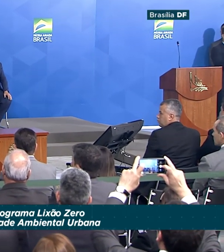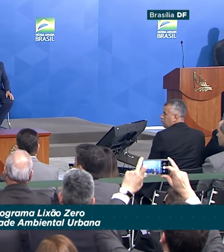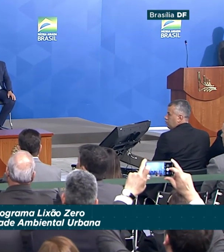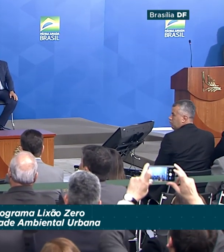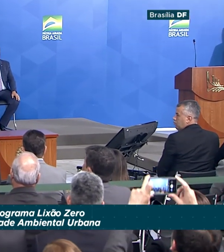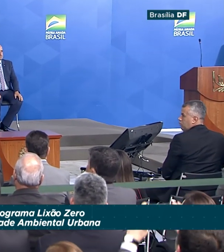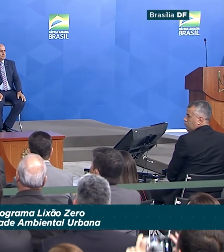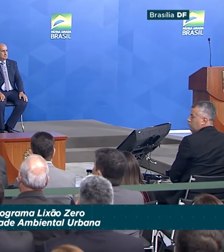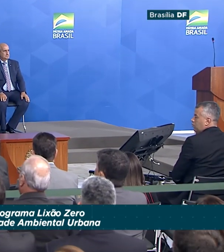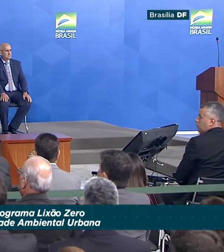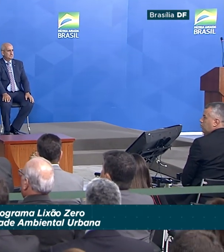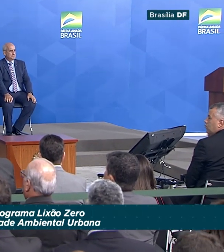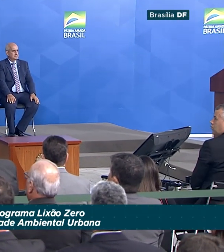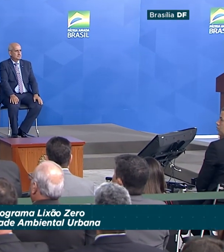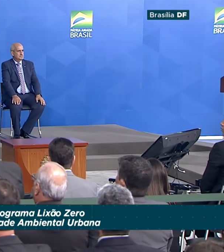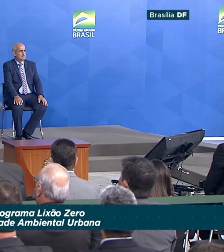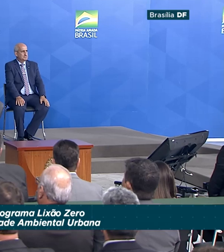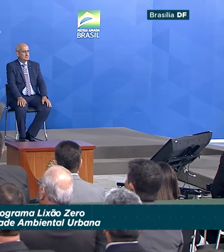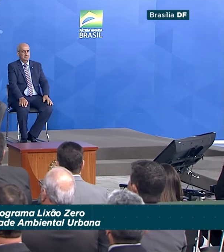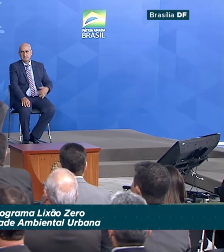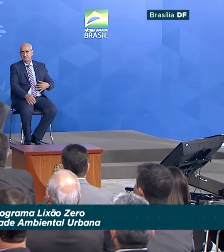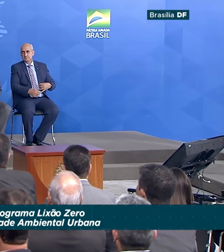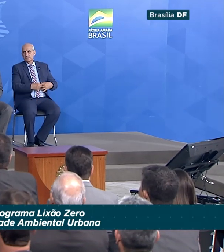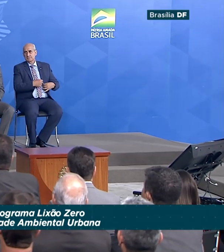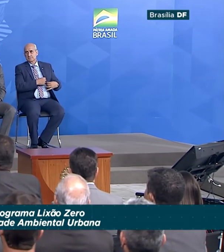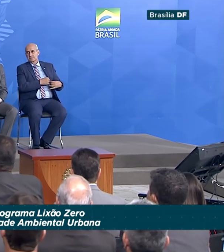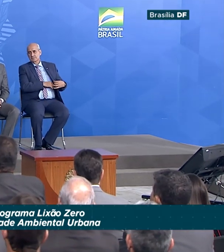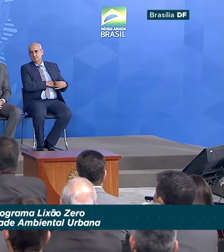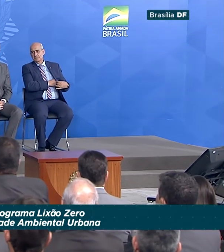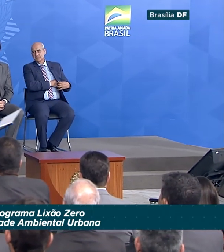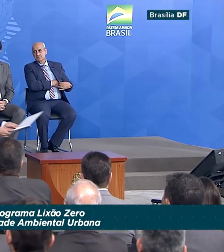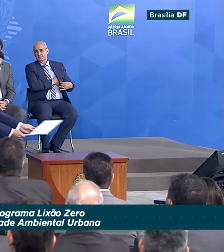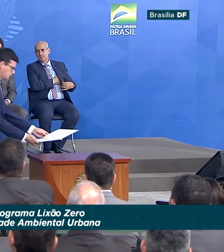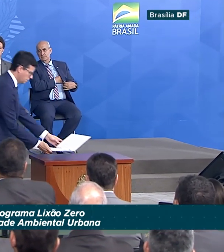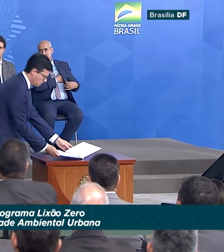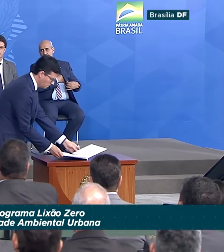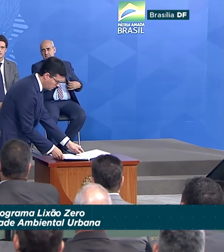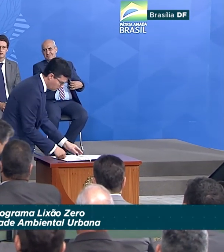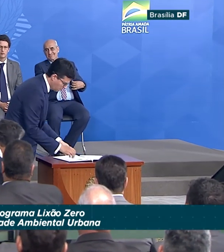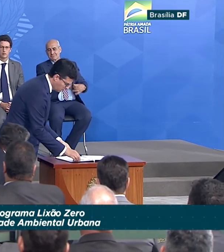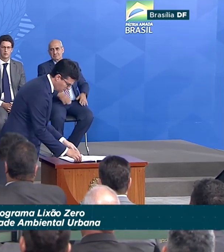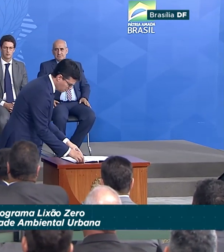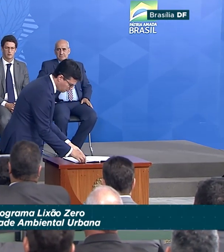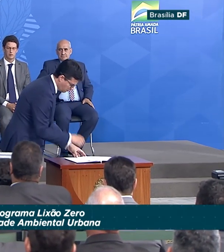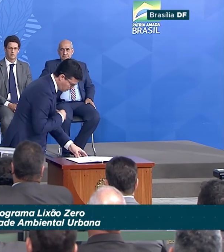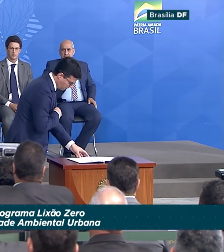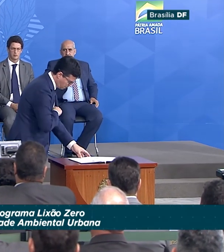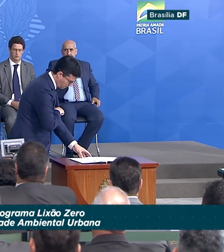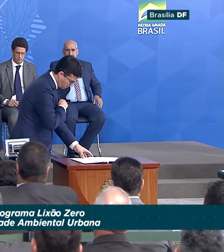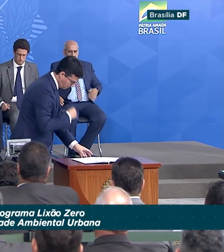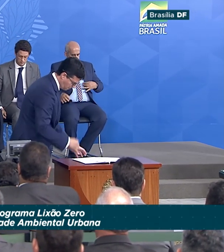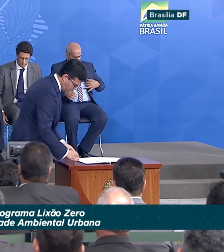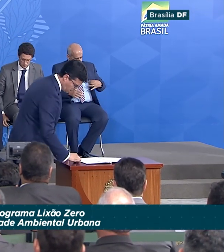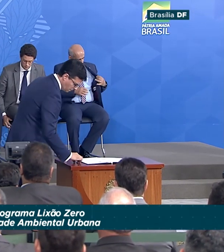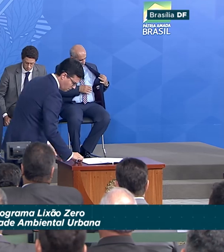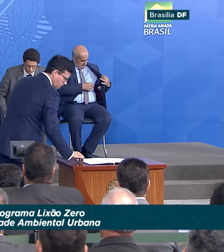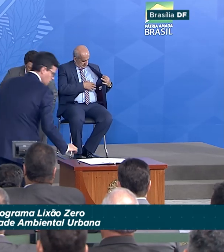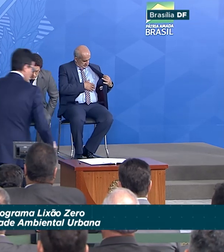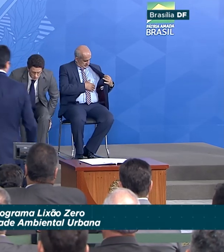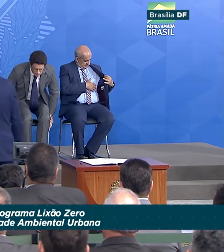Ambiente e a Grink Entretenimento, visando ao desenvolvimento de campanhas referentes ao sistema de